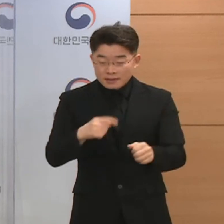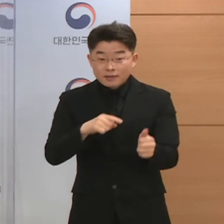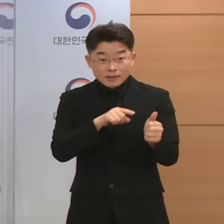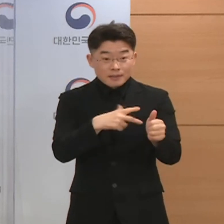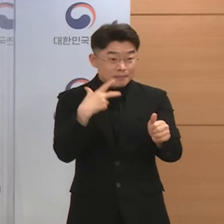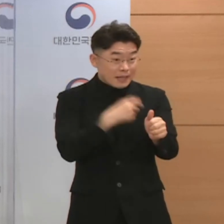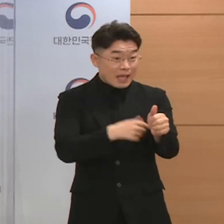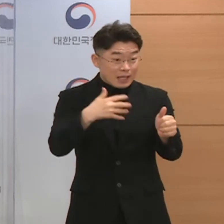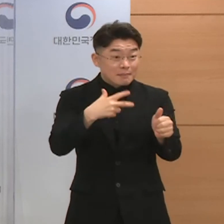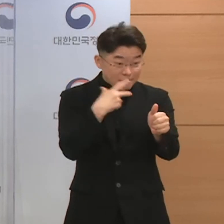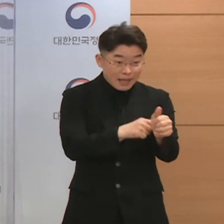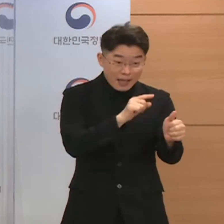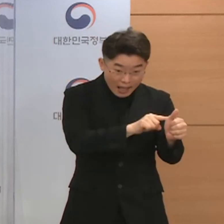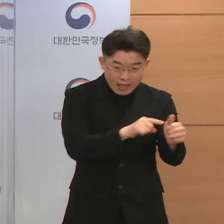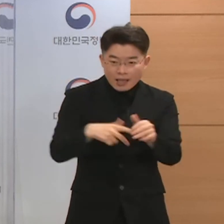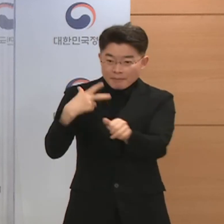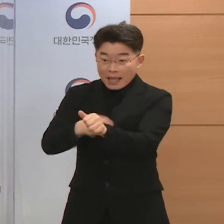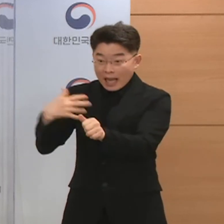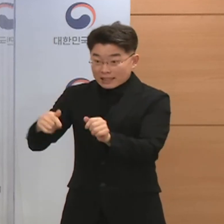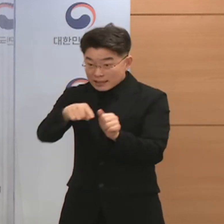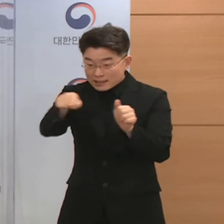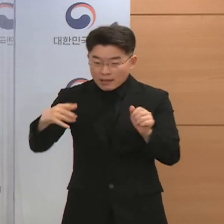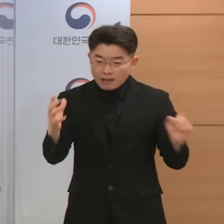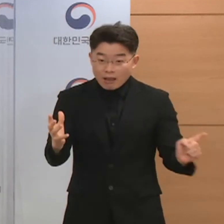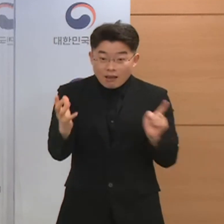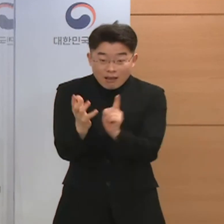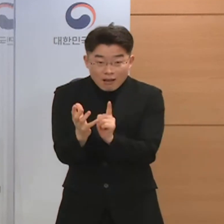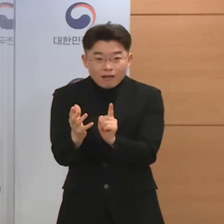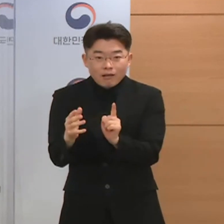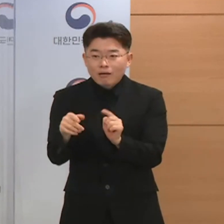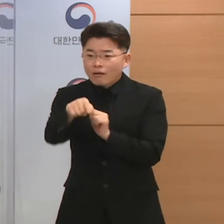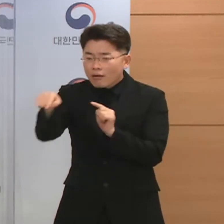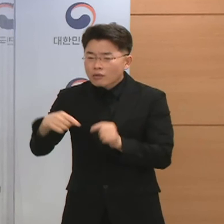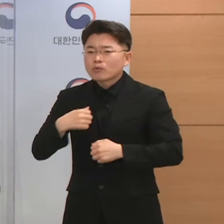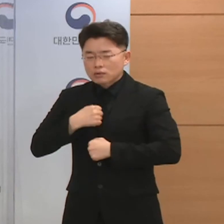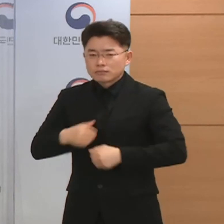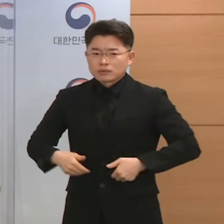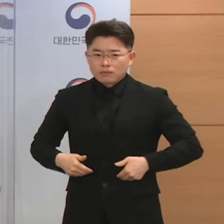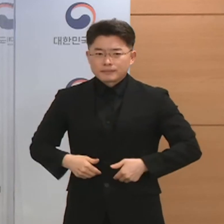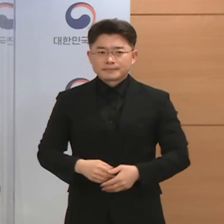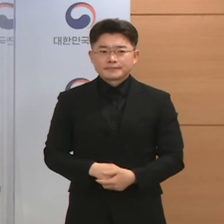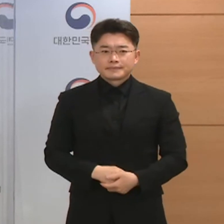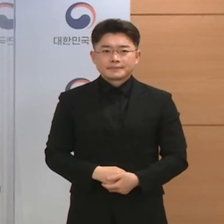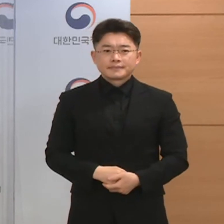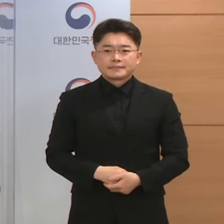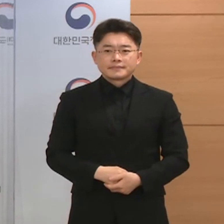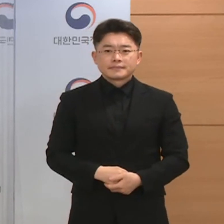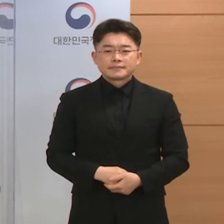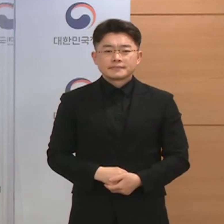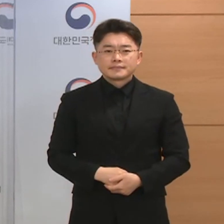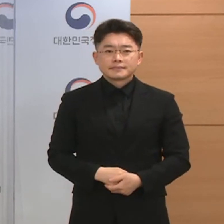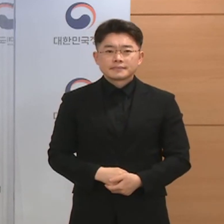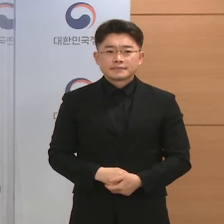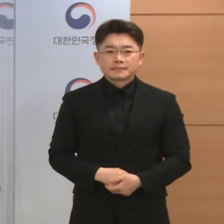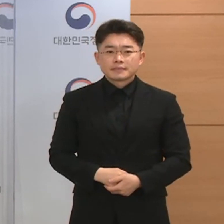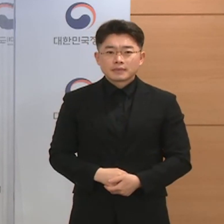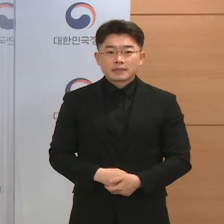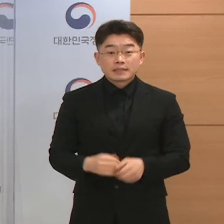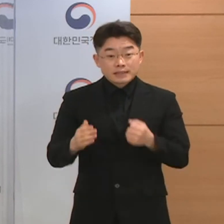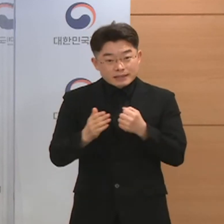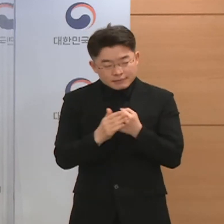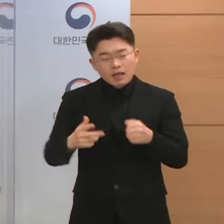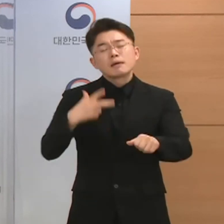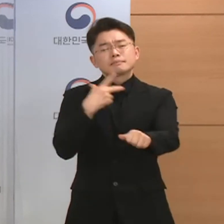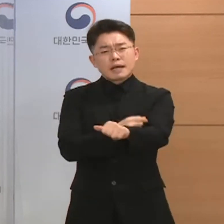주의하시거나 자제해달라고 메시지를 낼 공산이 큽니다. 그런 점들을 좀 감안하셔서 접종을 좀 최대한 많이